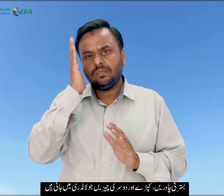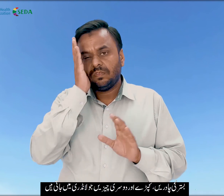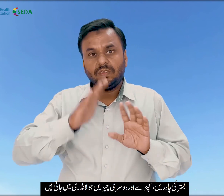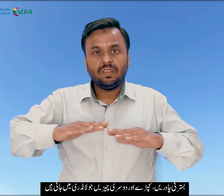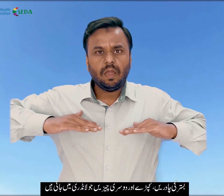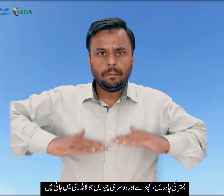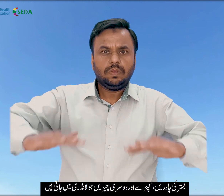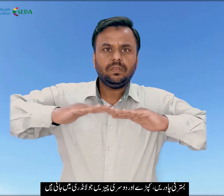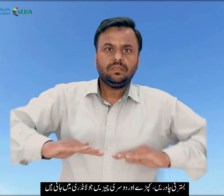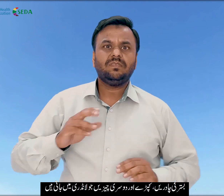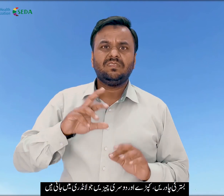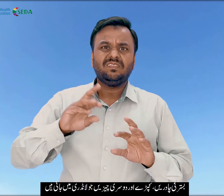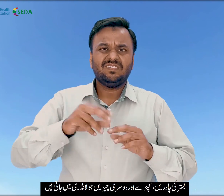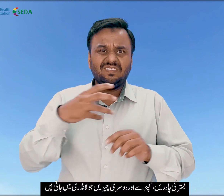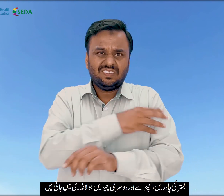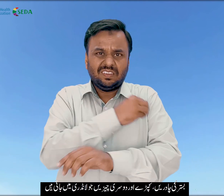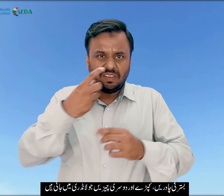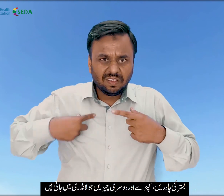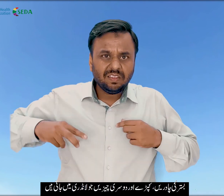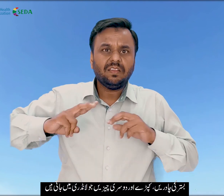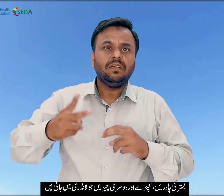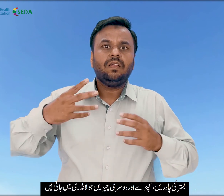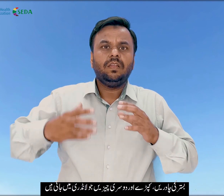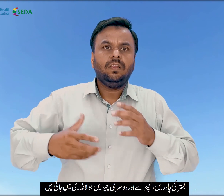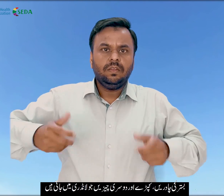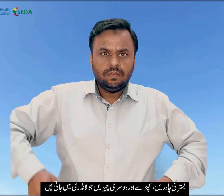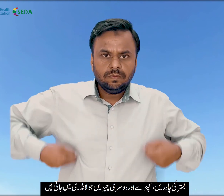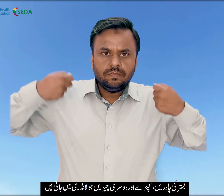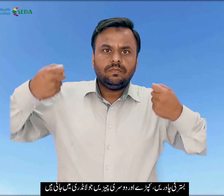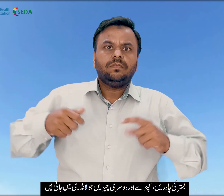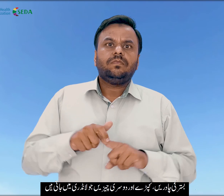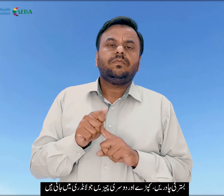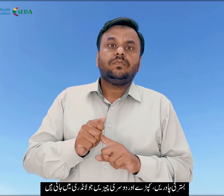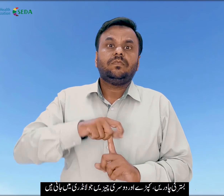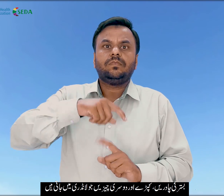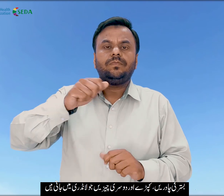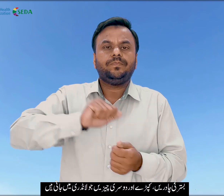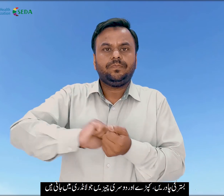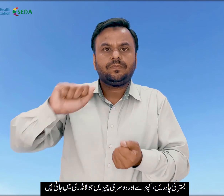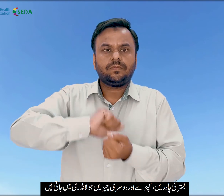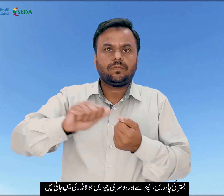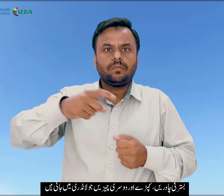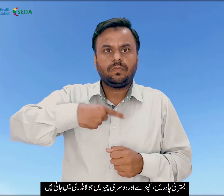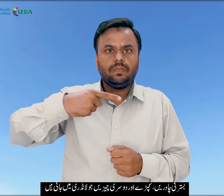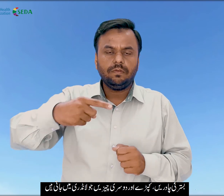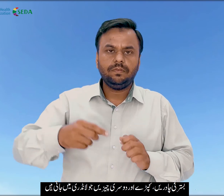بستر کی چادریں، کپڑے اور دوسری چیزیں جو لانڈری میں جاتی ہیں۔